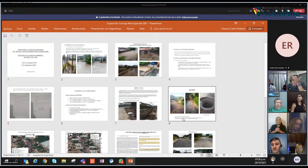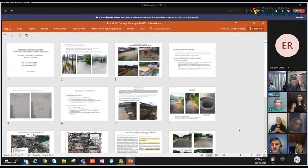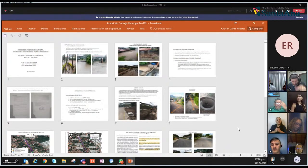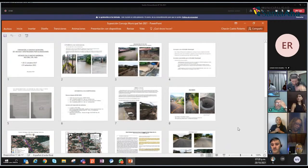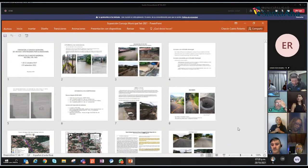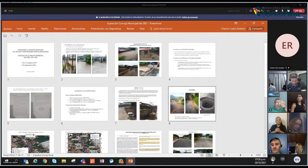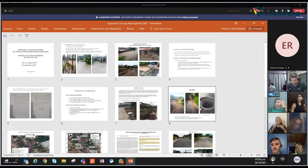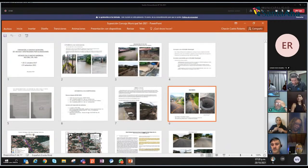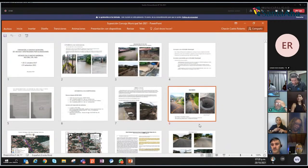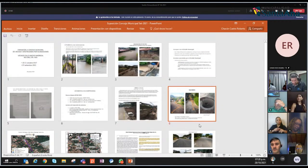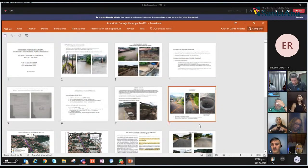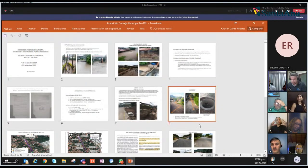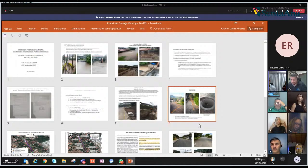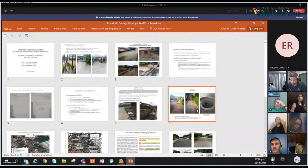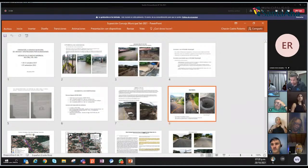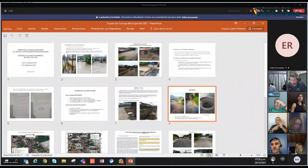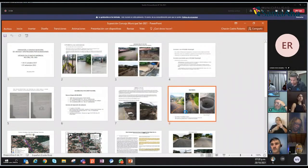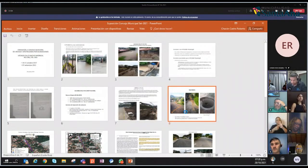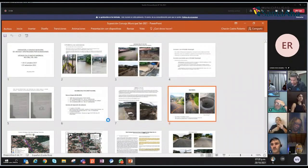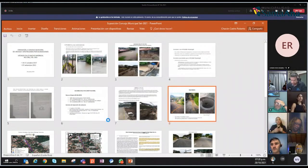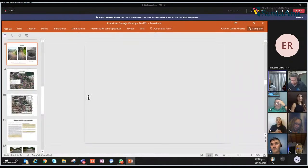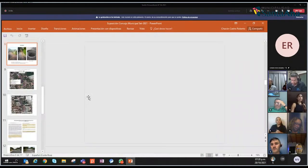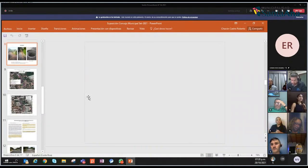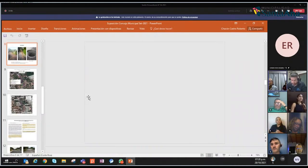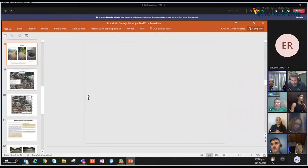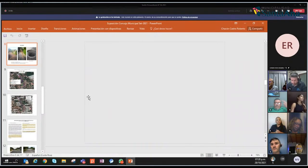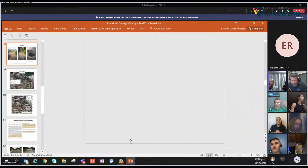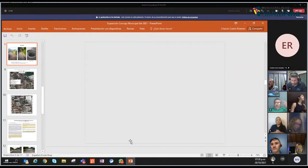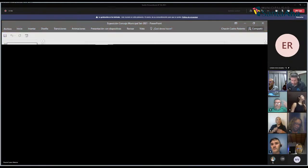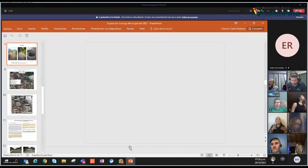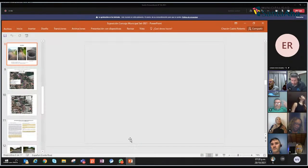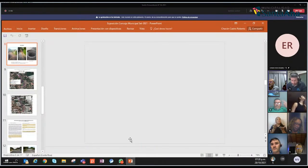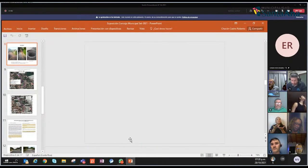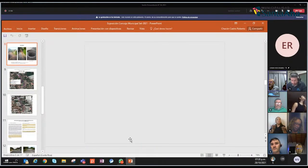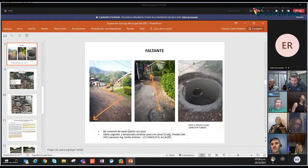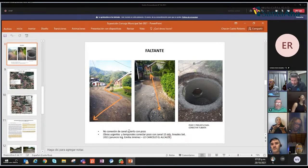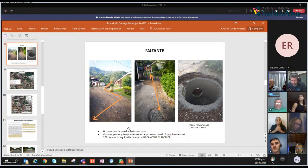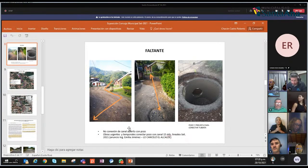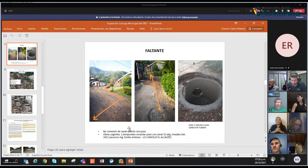de que más o menos era este